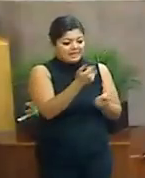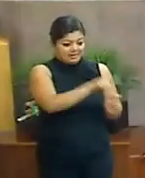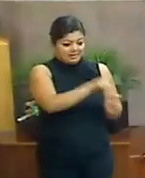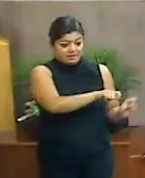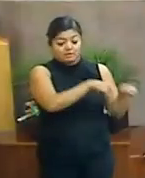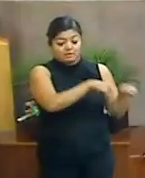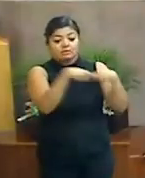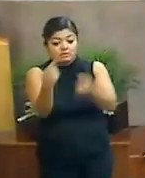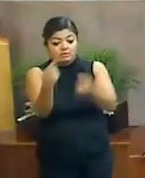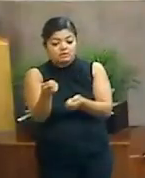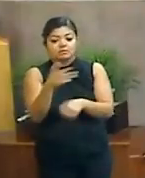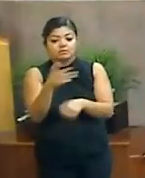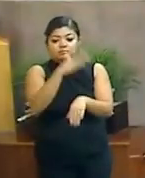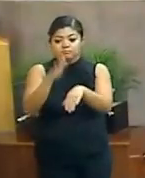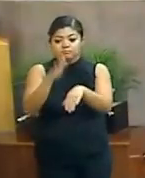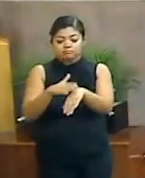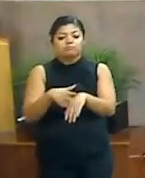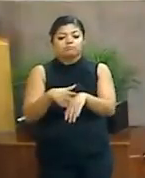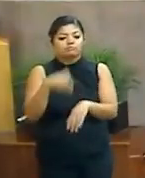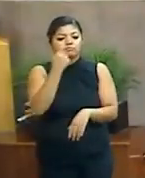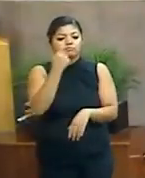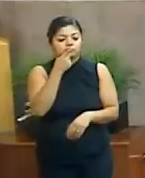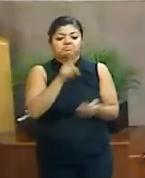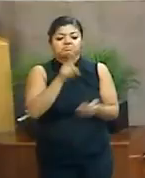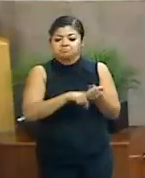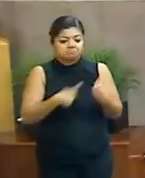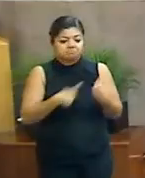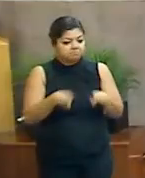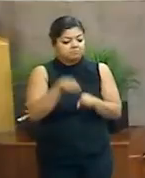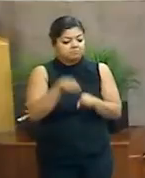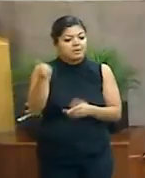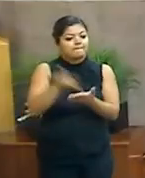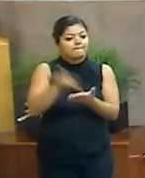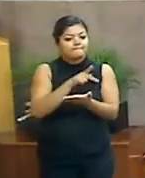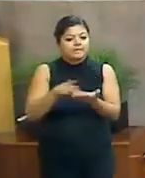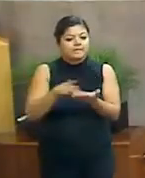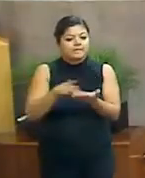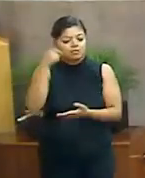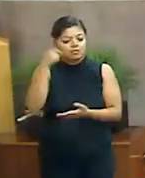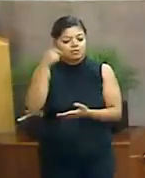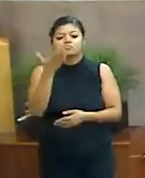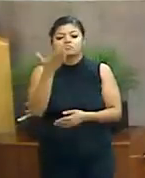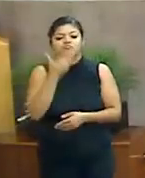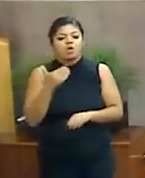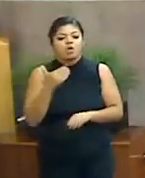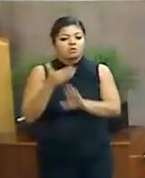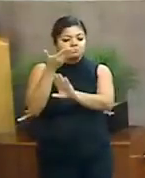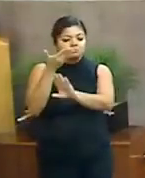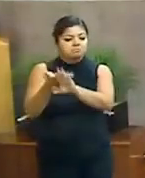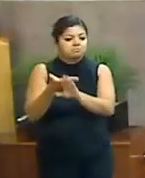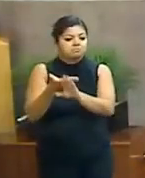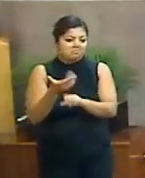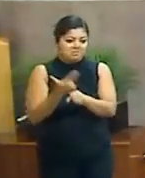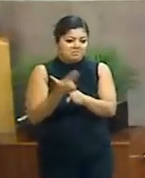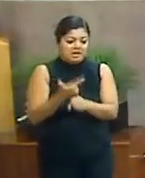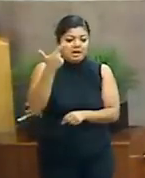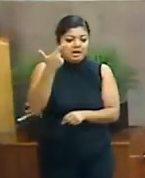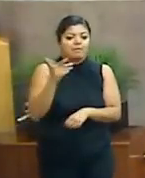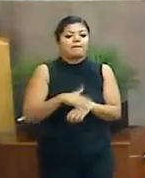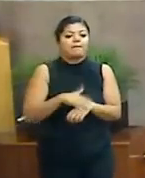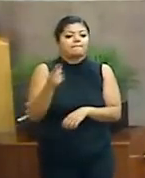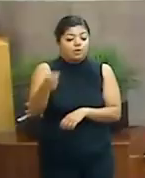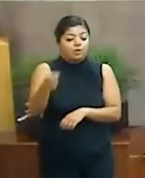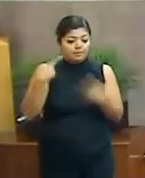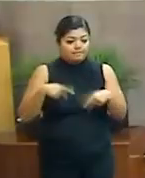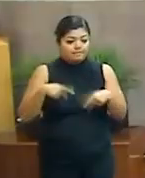en el proyecto se propone declarar los agravios del partido duranguense como infundados e inoperantes en su mayoría ya que el actor no